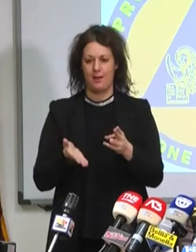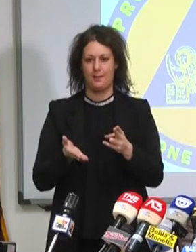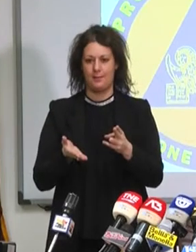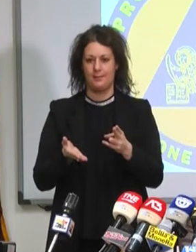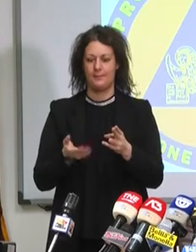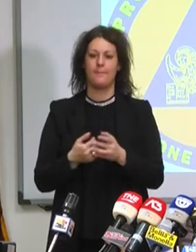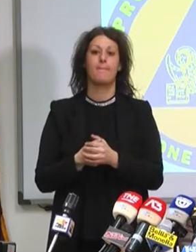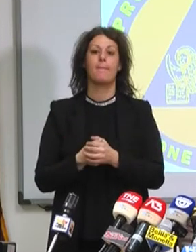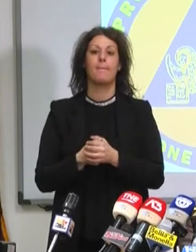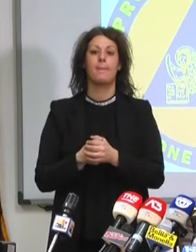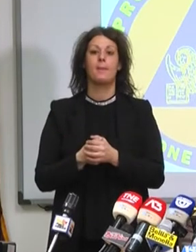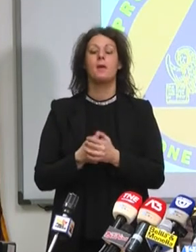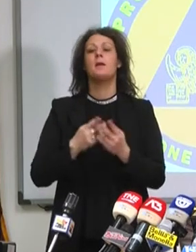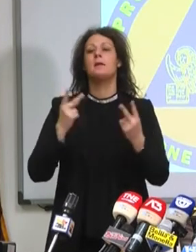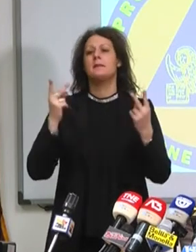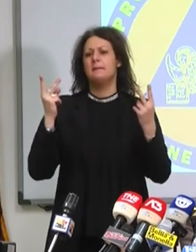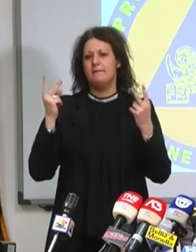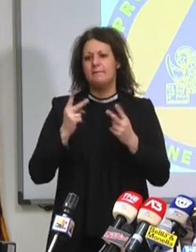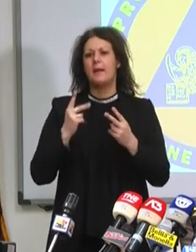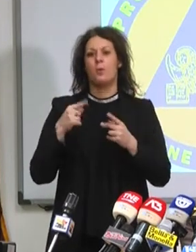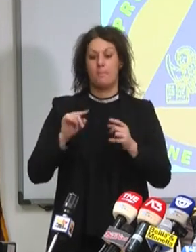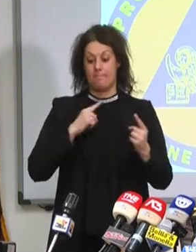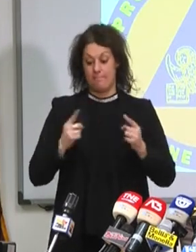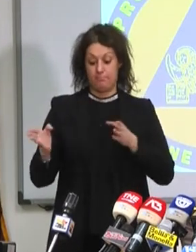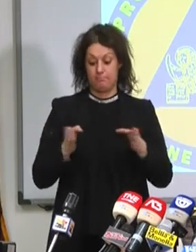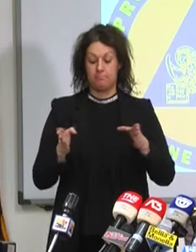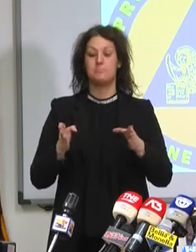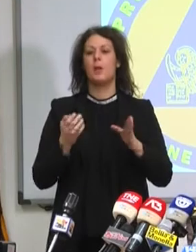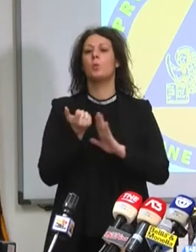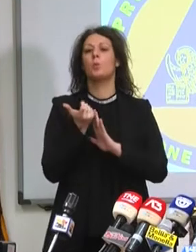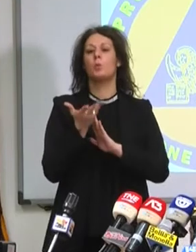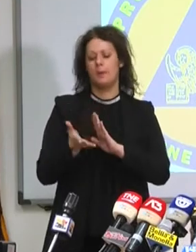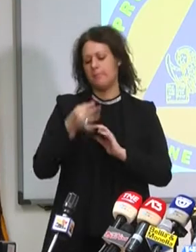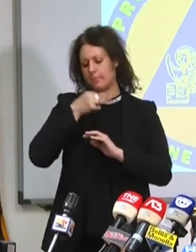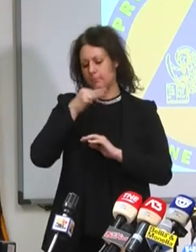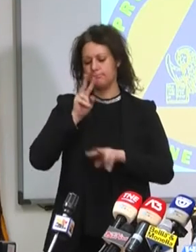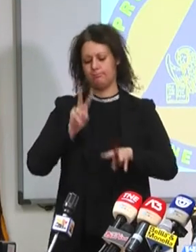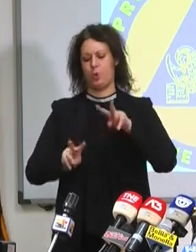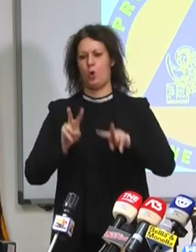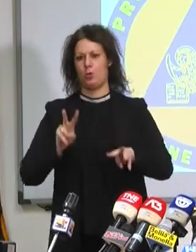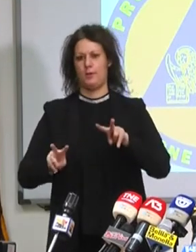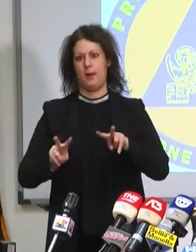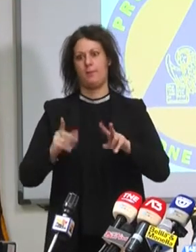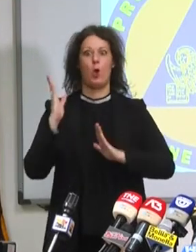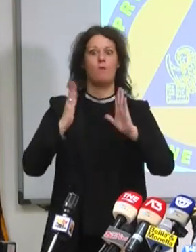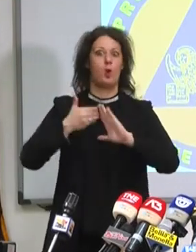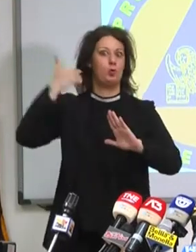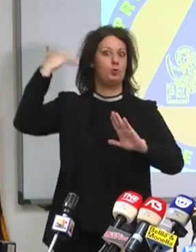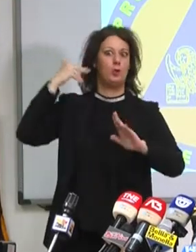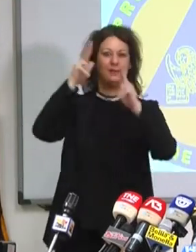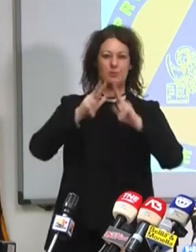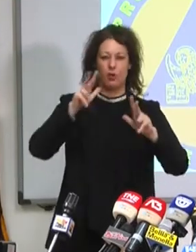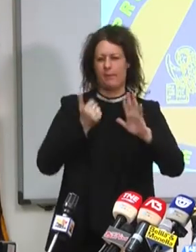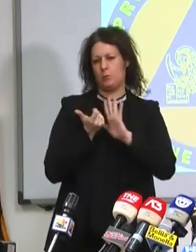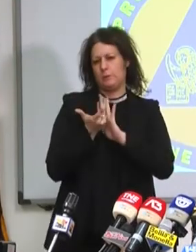ancora buoni e non sicuramente con apici che abbiamo visto a fine dicembre, ma che ci